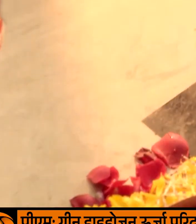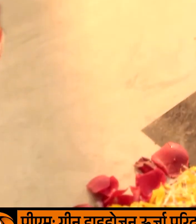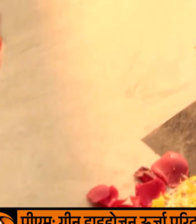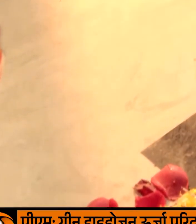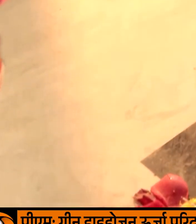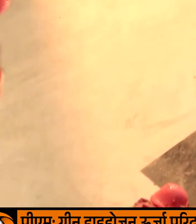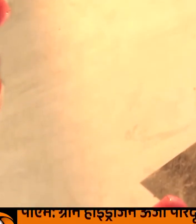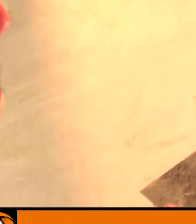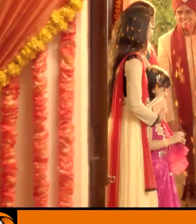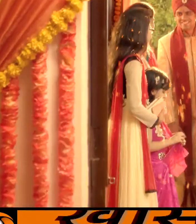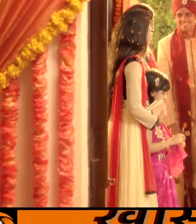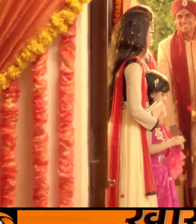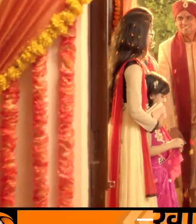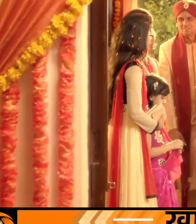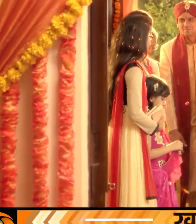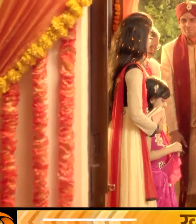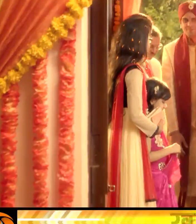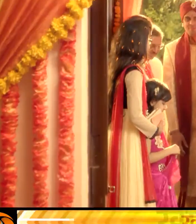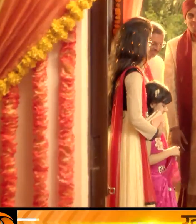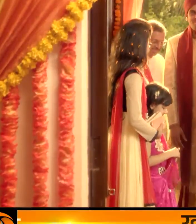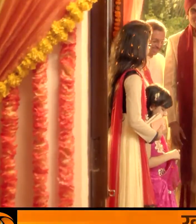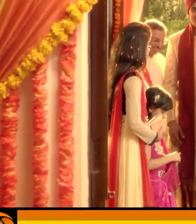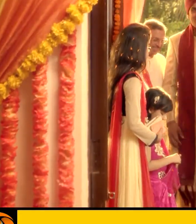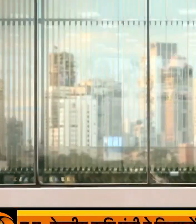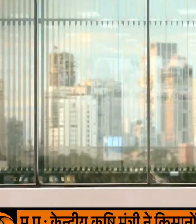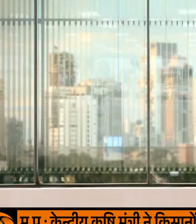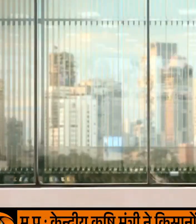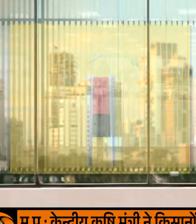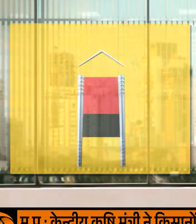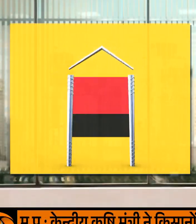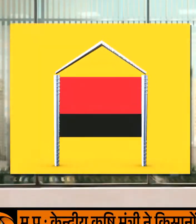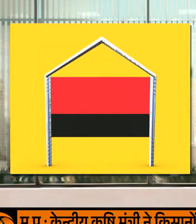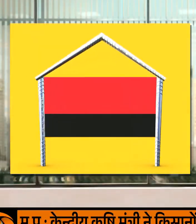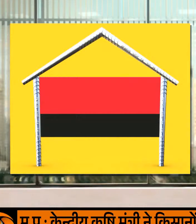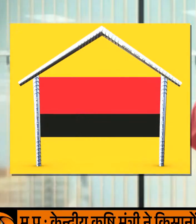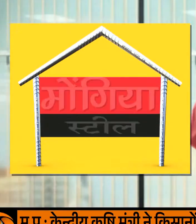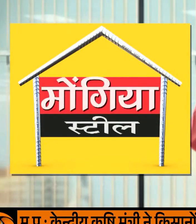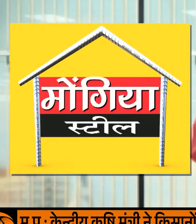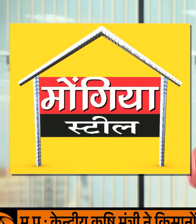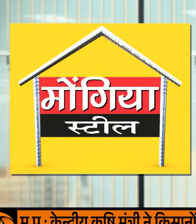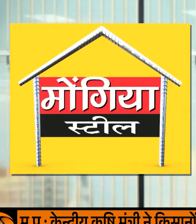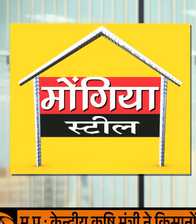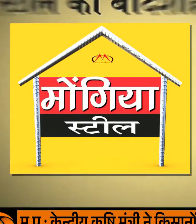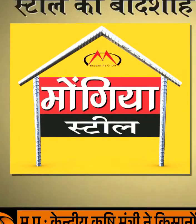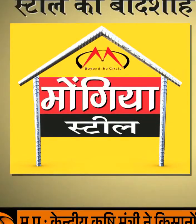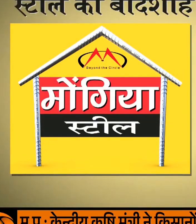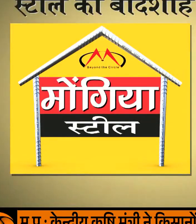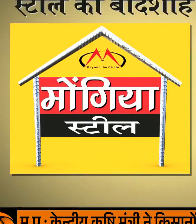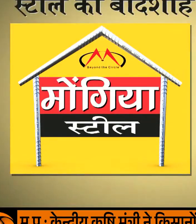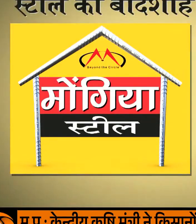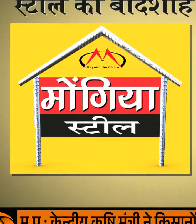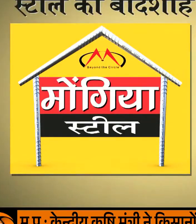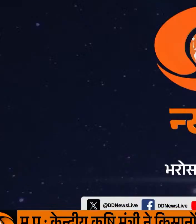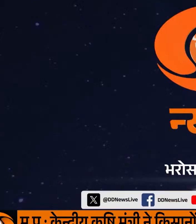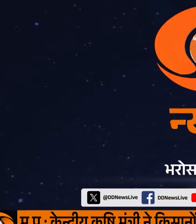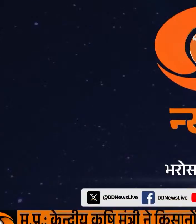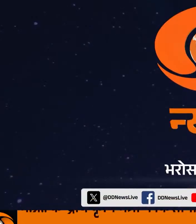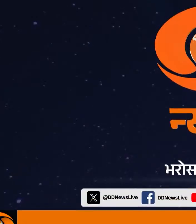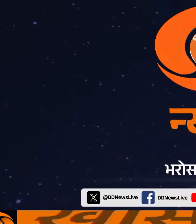बेटियां घर की बुनियाद कहलाती हैं। बेटियों को सलाम करता है मोंगिया स्टील, स्टील का